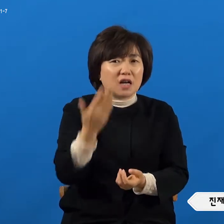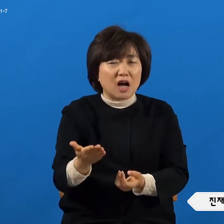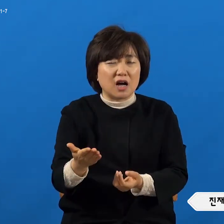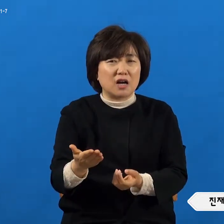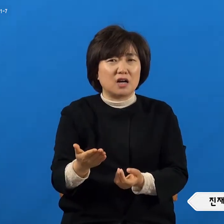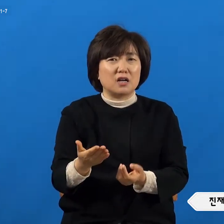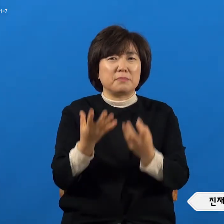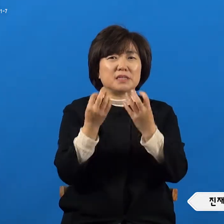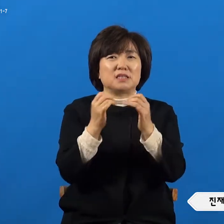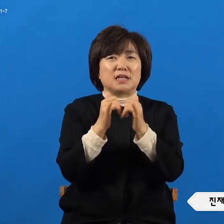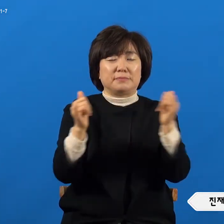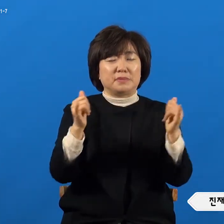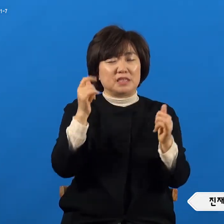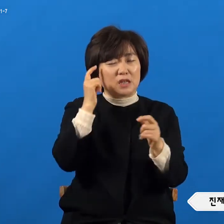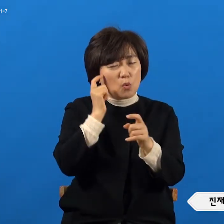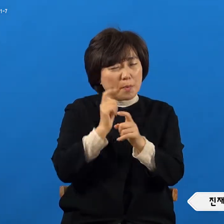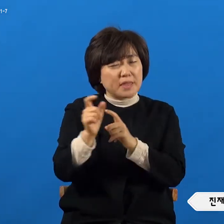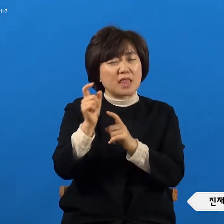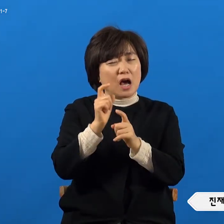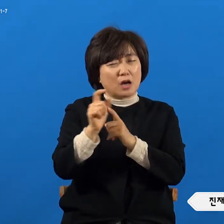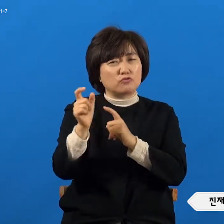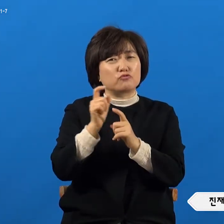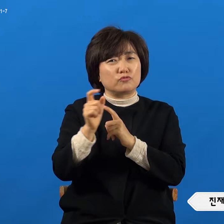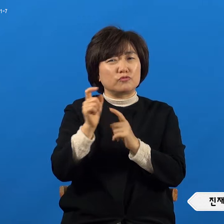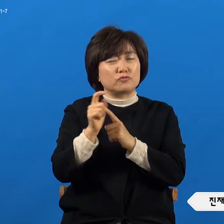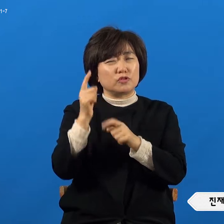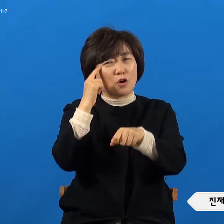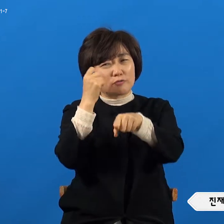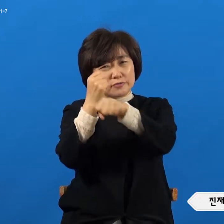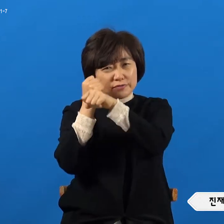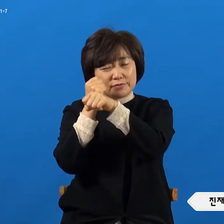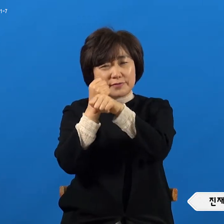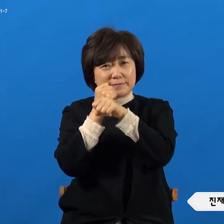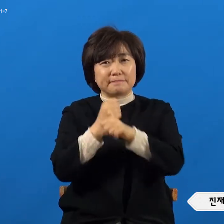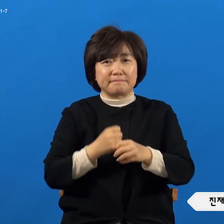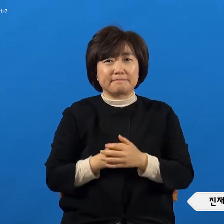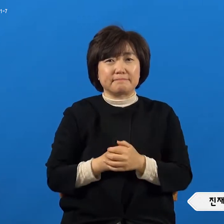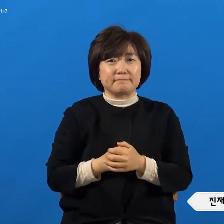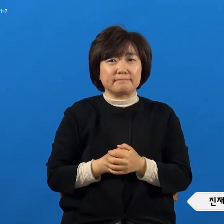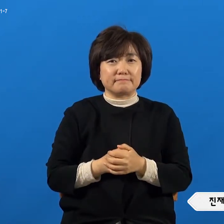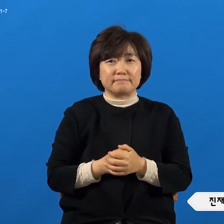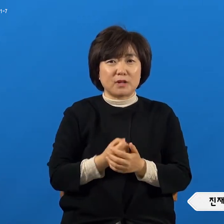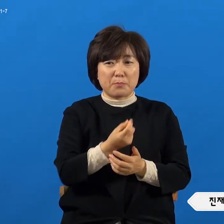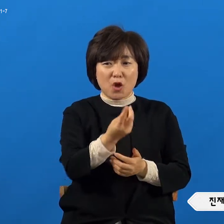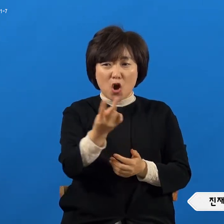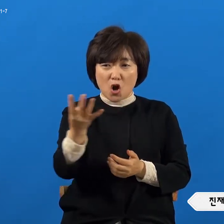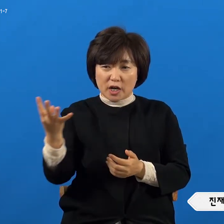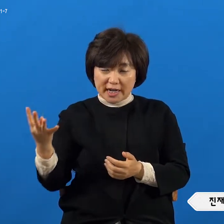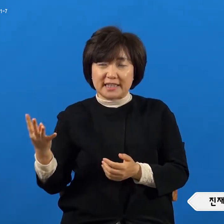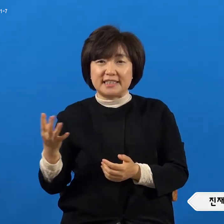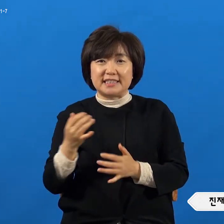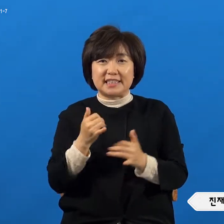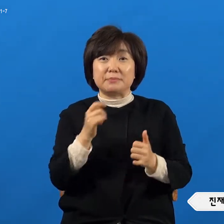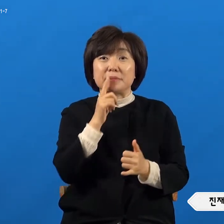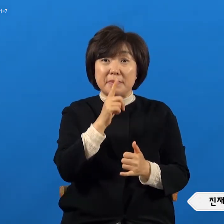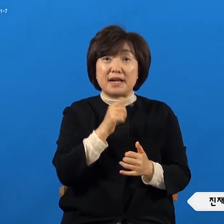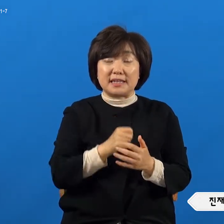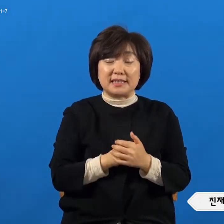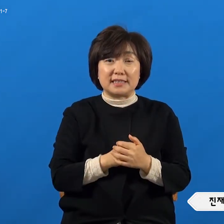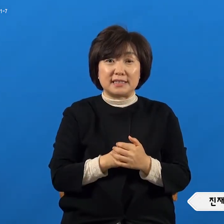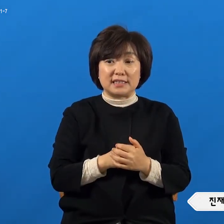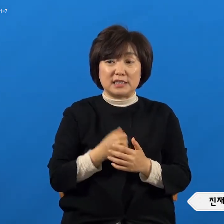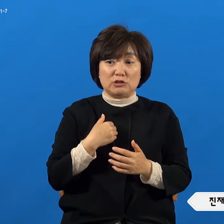이 질문을 향해 고민하고 연구해 보았습니다. 그들은 몇 가지 이론들을 이야기합니다.